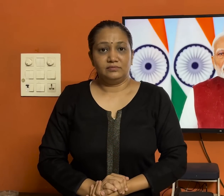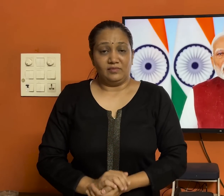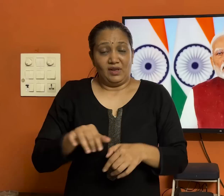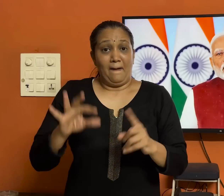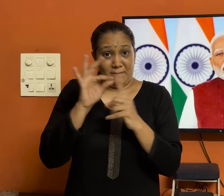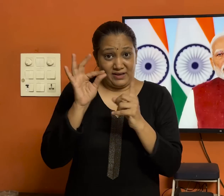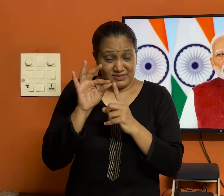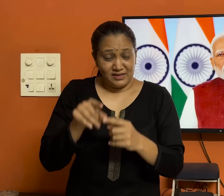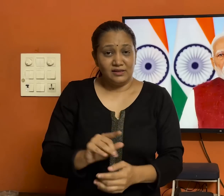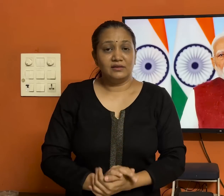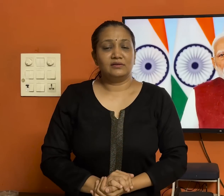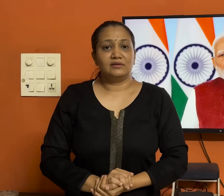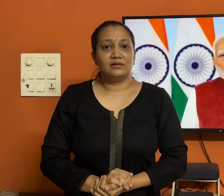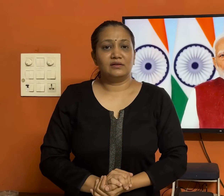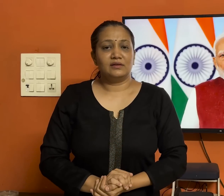पाकिस्तान ने